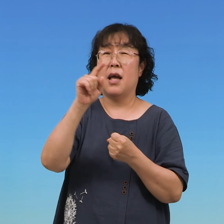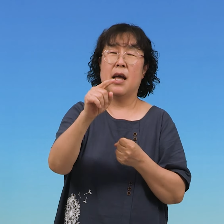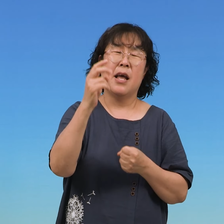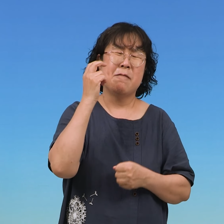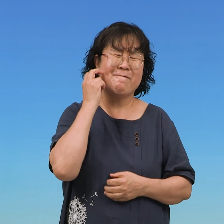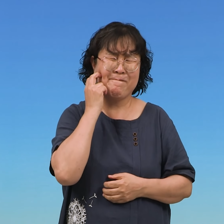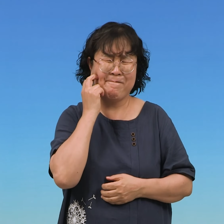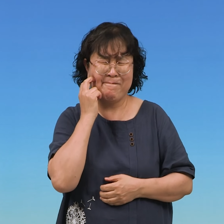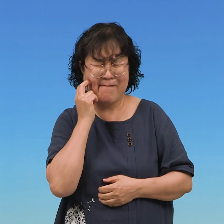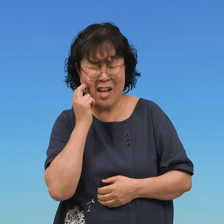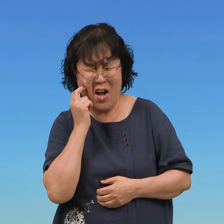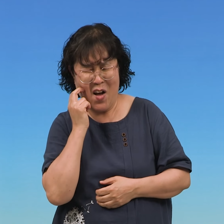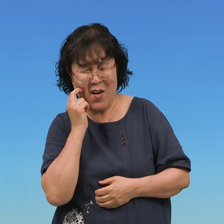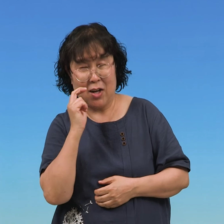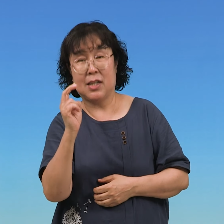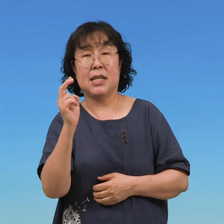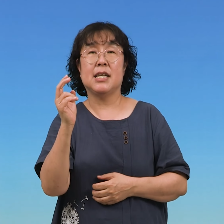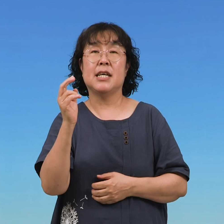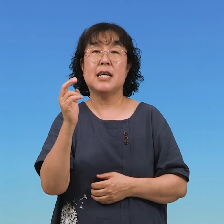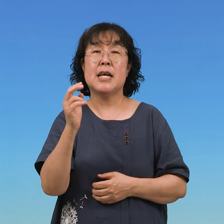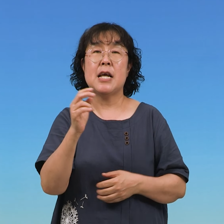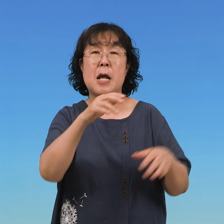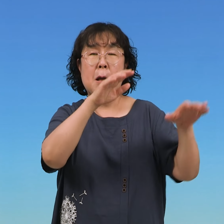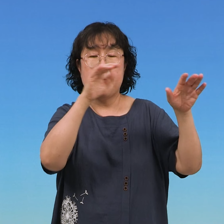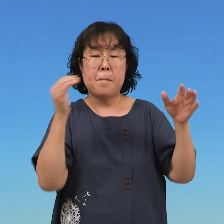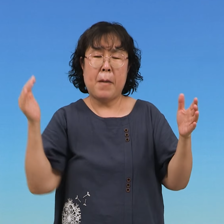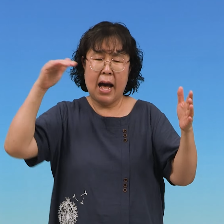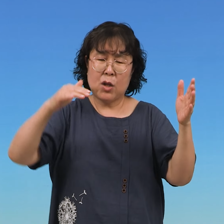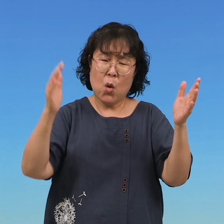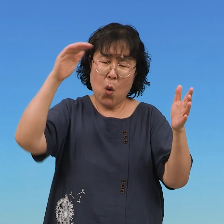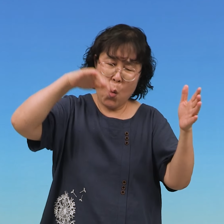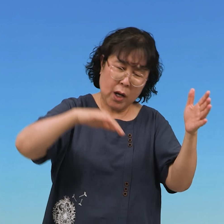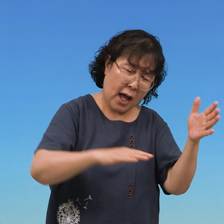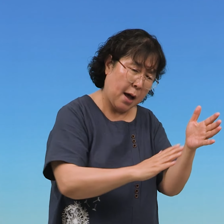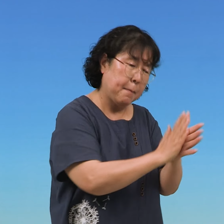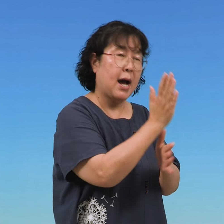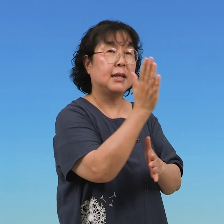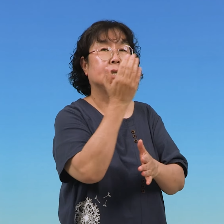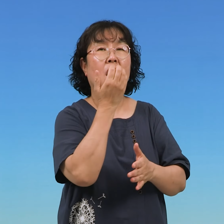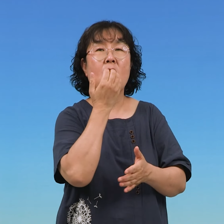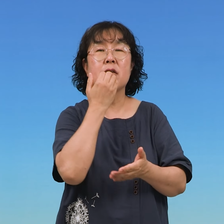저 거친 파도가 반석이 되고